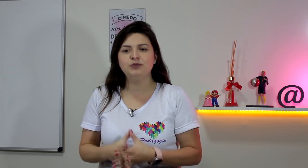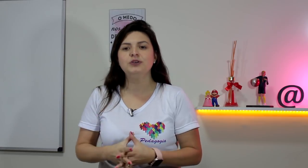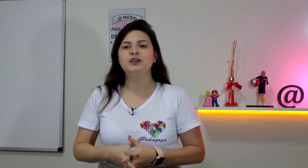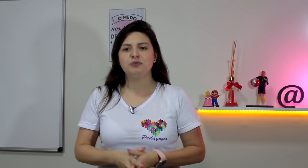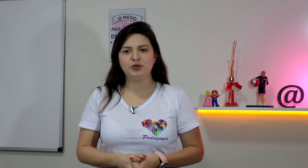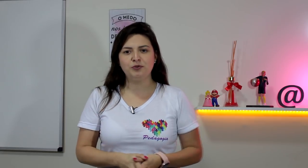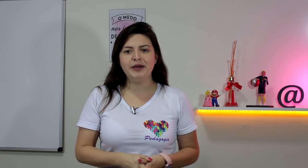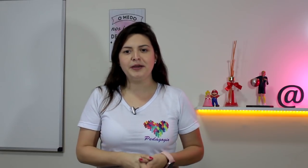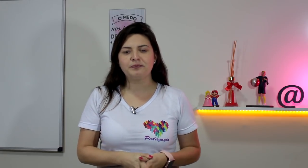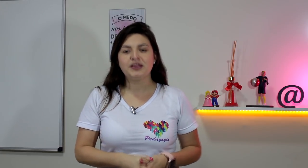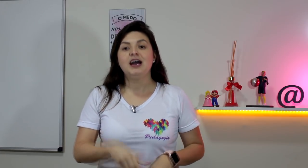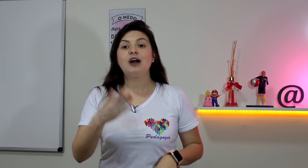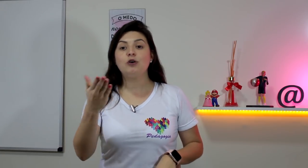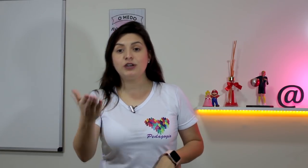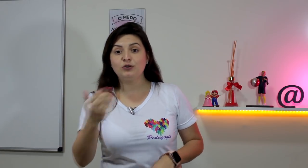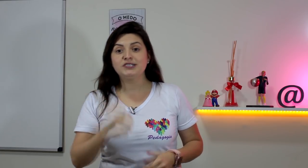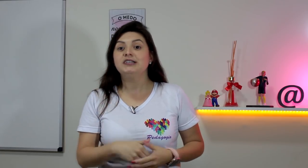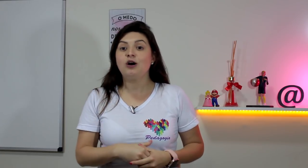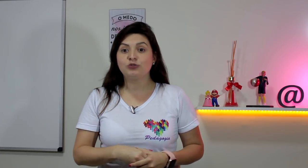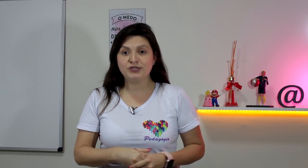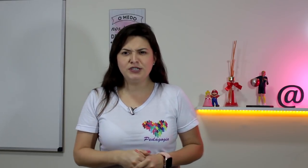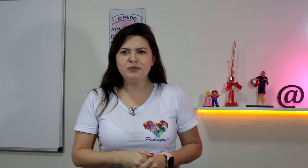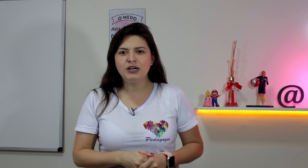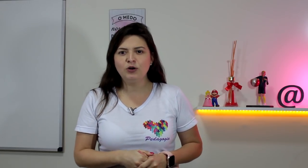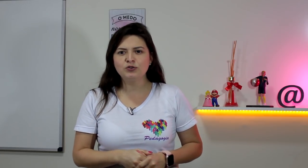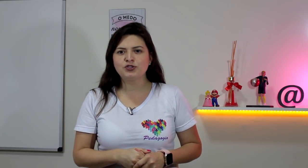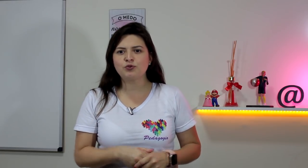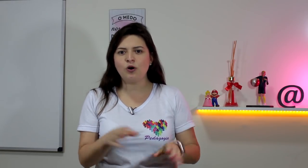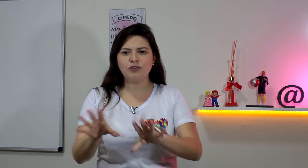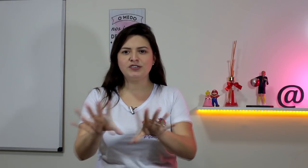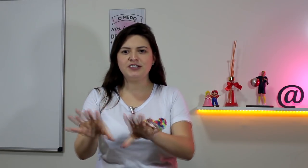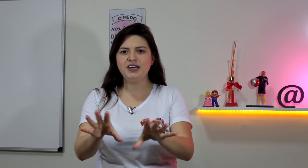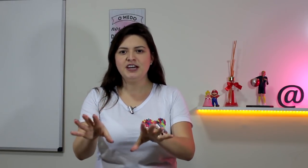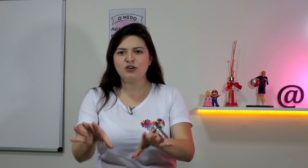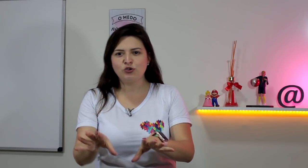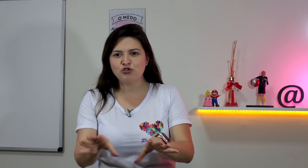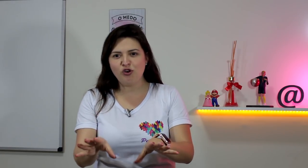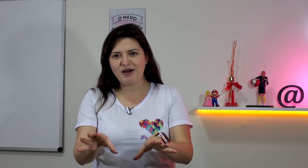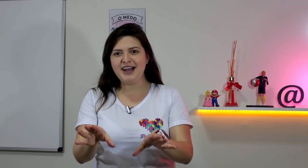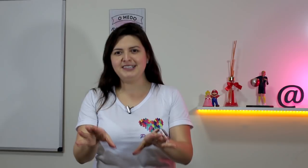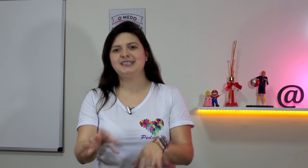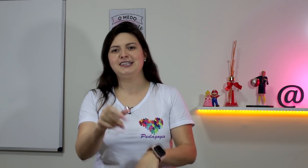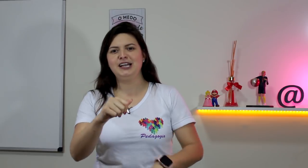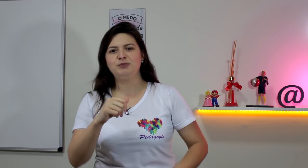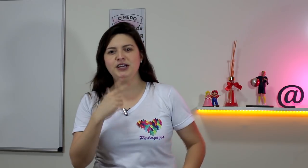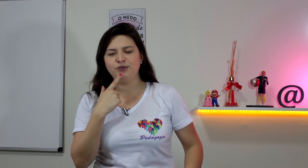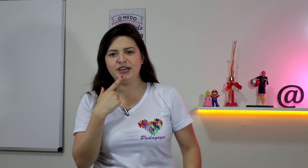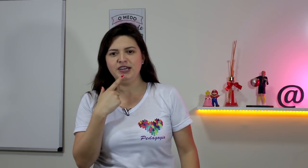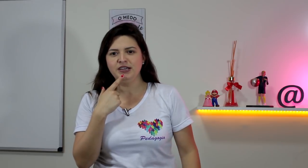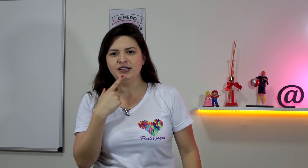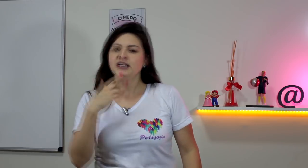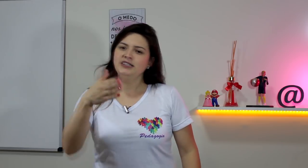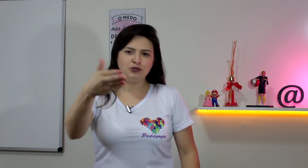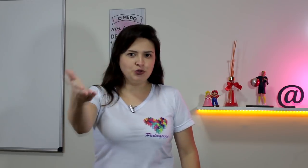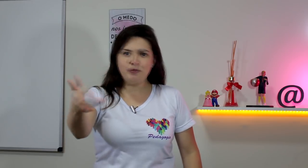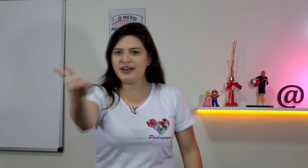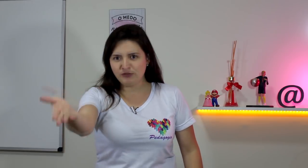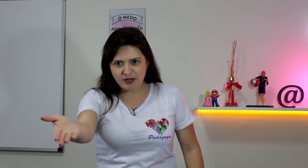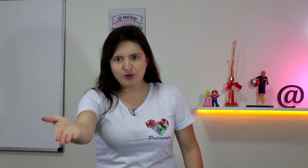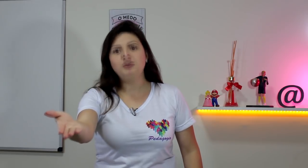bênção. Muito bem. Agora, o sinal dos irmãos, qual que você gostou mais, que você tá lembrando aí? Não, tudo bem, não tem